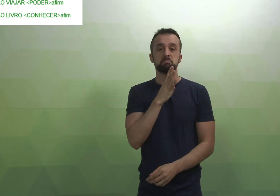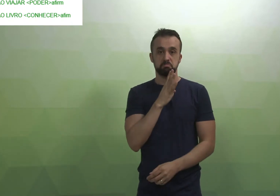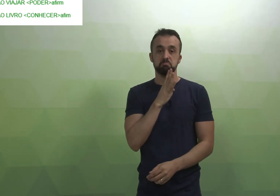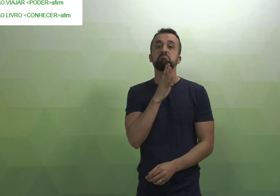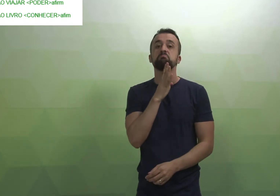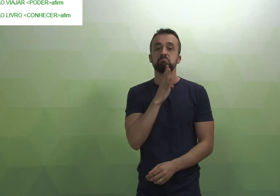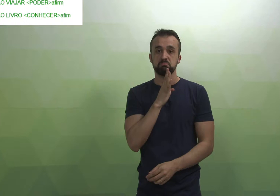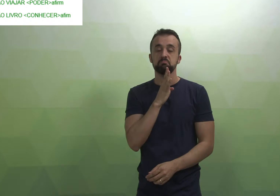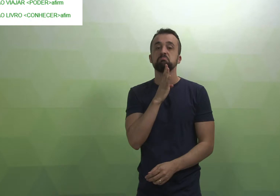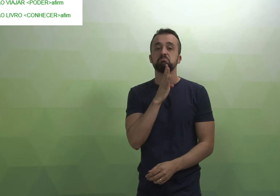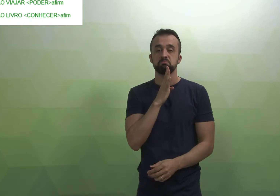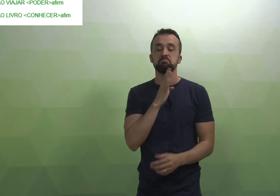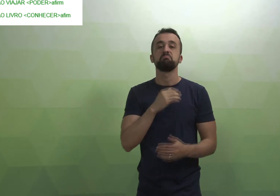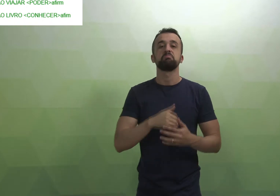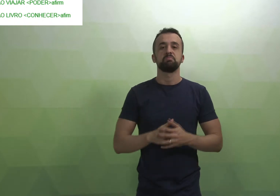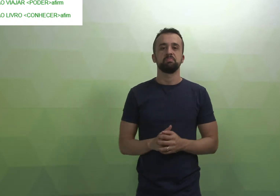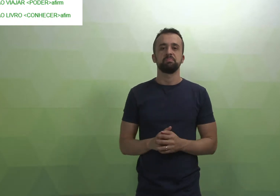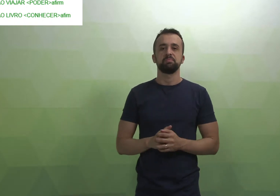João livro, conhecer.